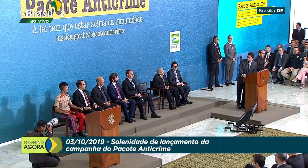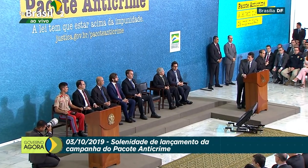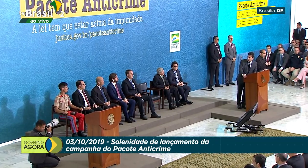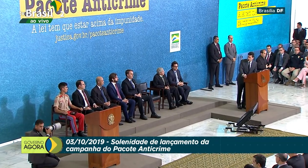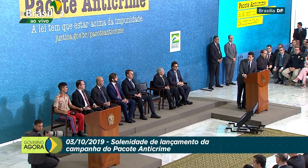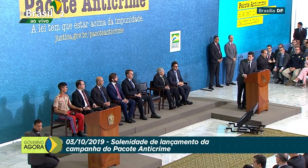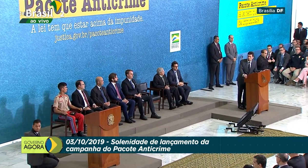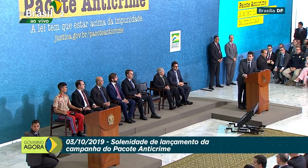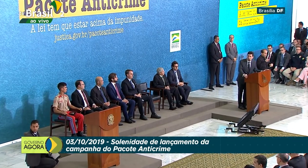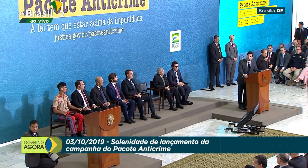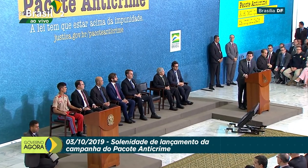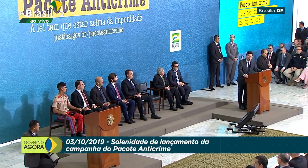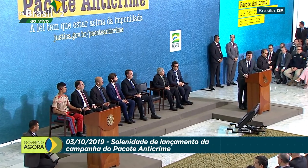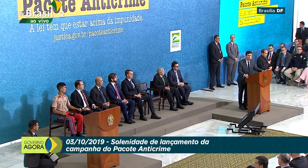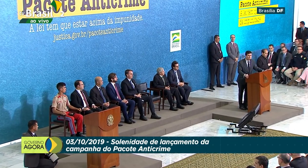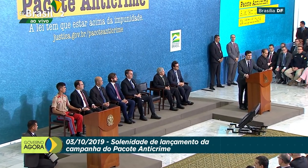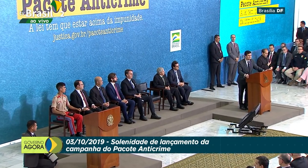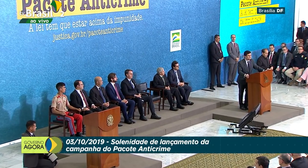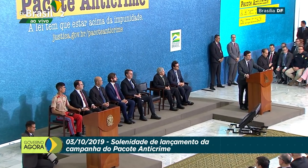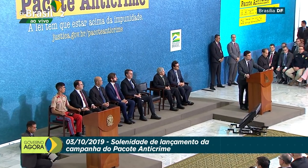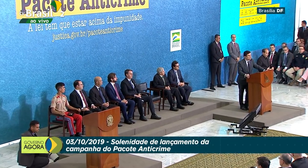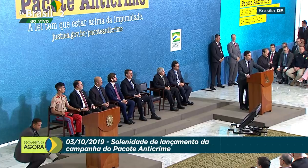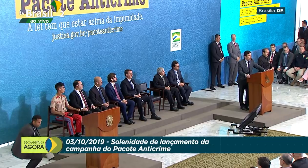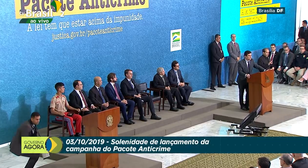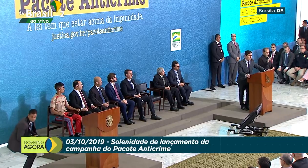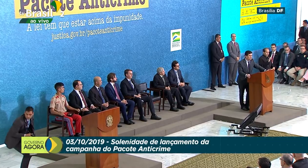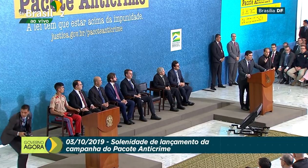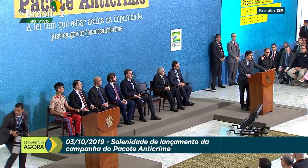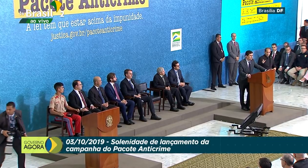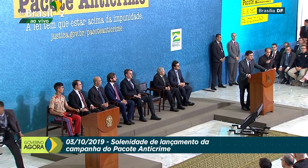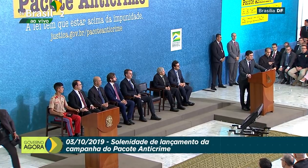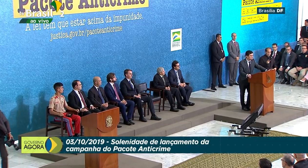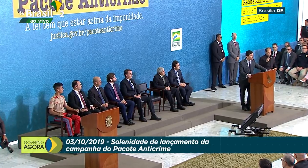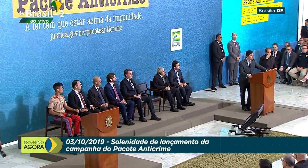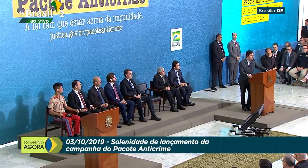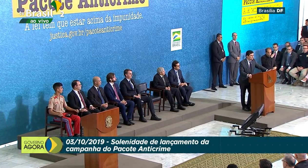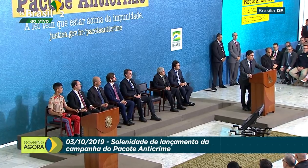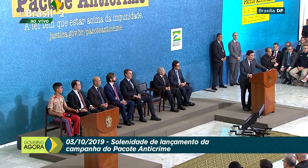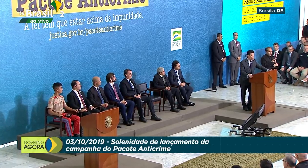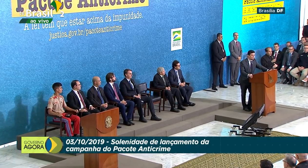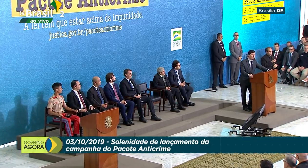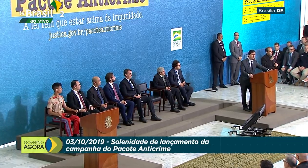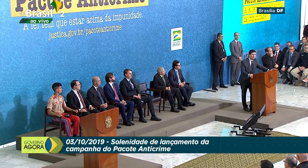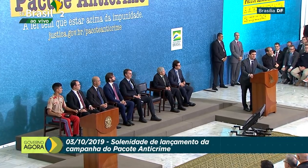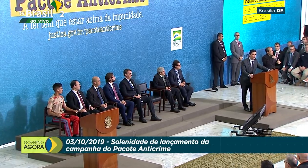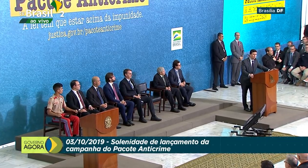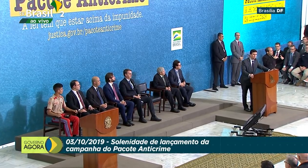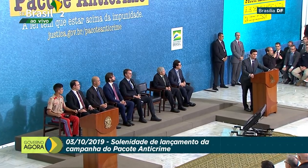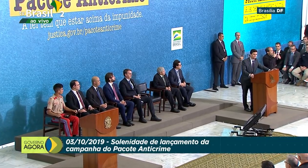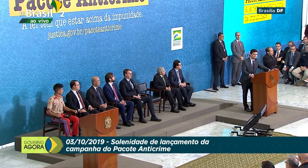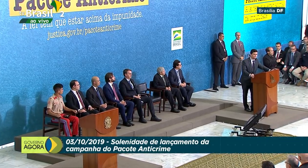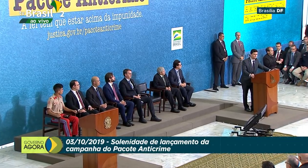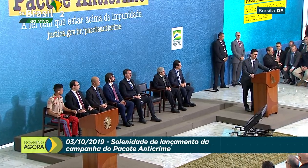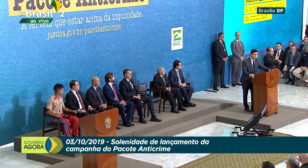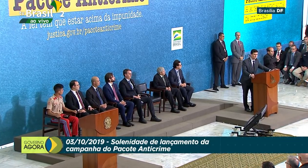governo federal, comandado por Vossa Excelência, contra a criminalidade, refletida, por